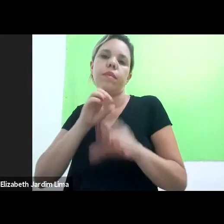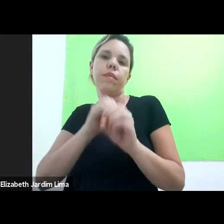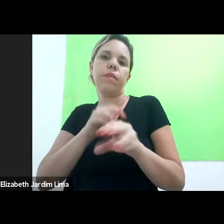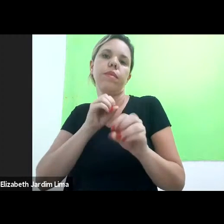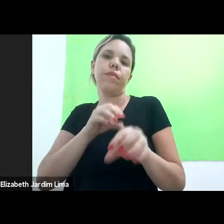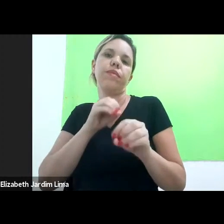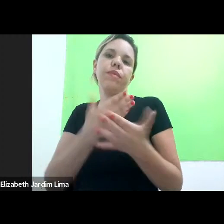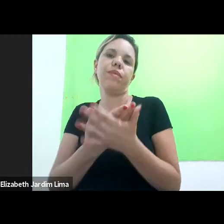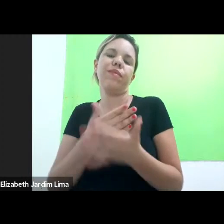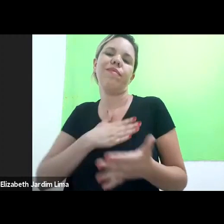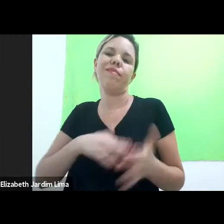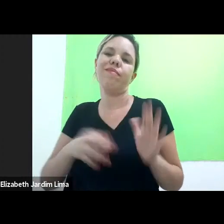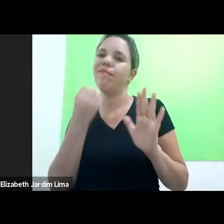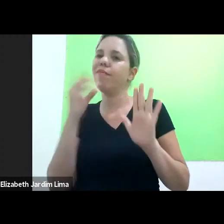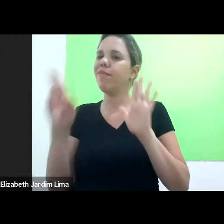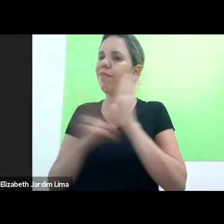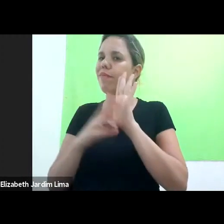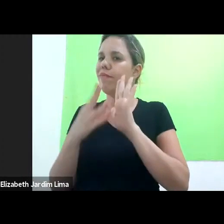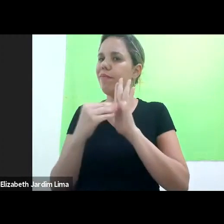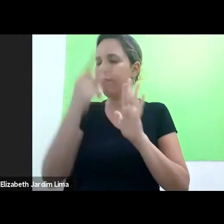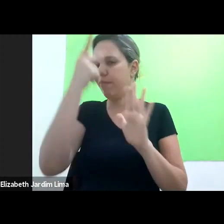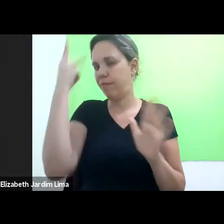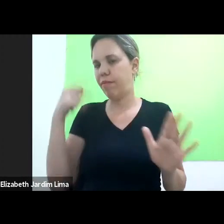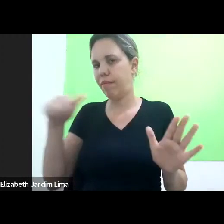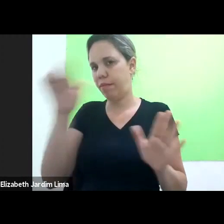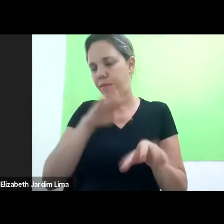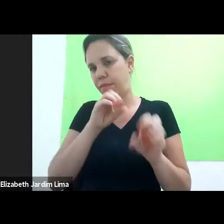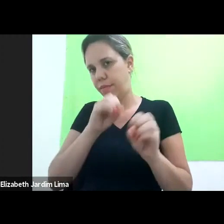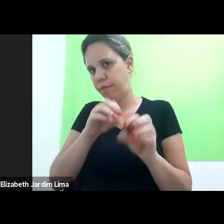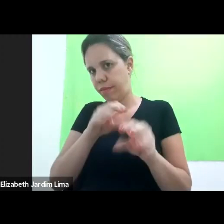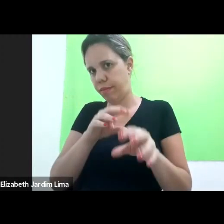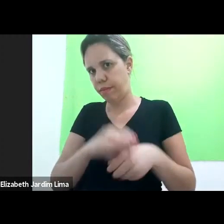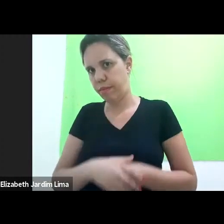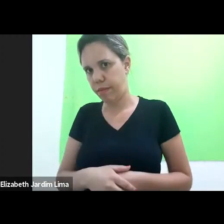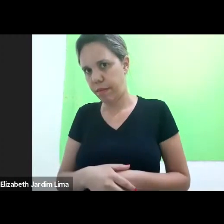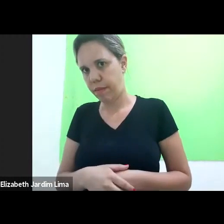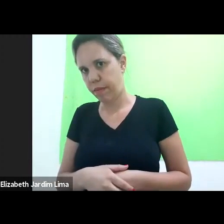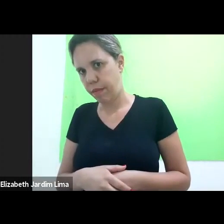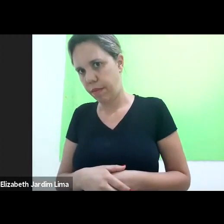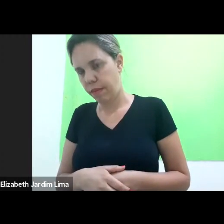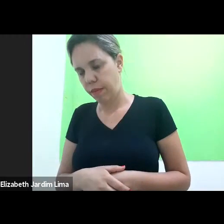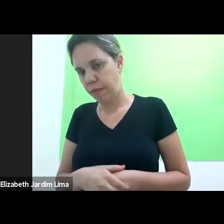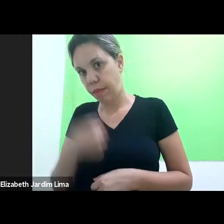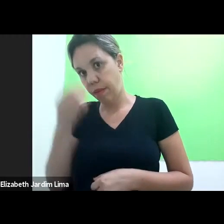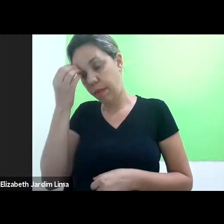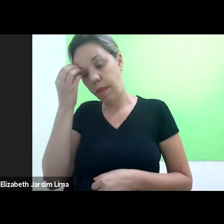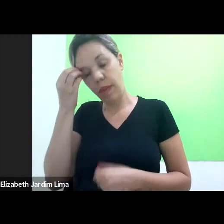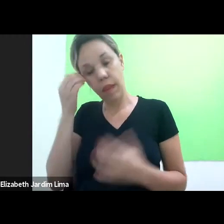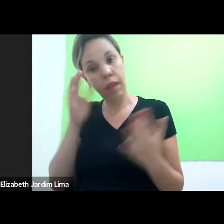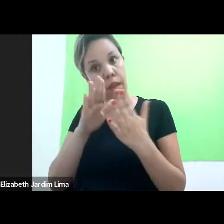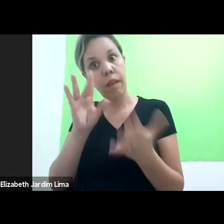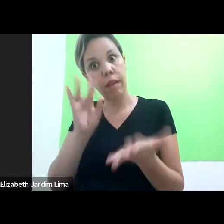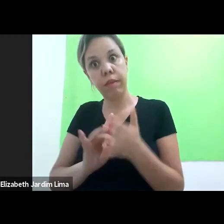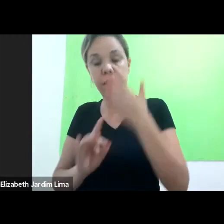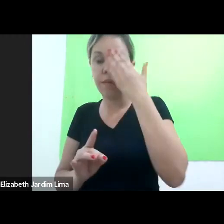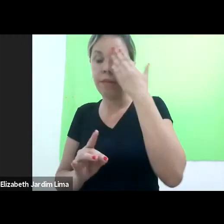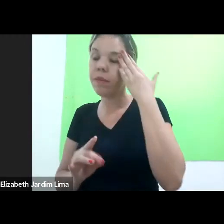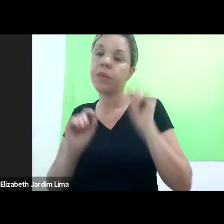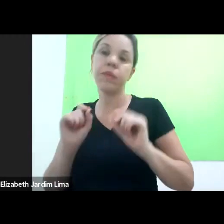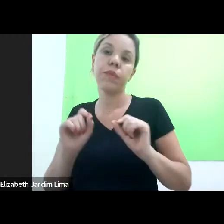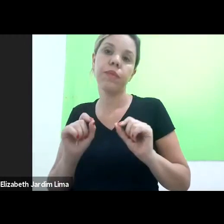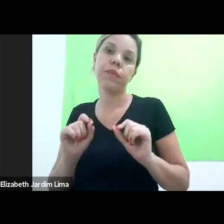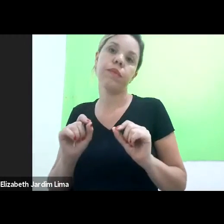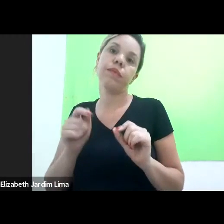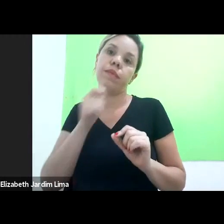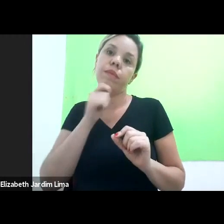tenho boas referências de pessoas da área da educação, só que eu me deparei com uma realidade, ainda